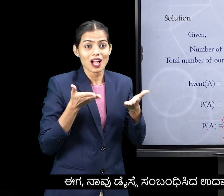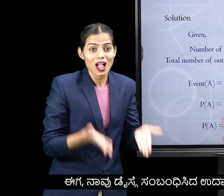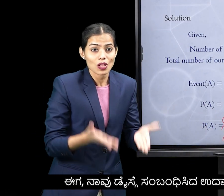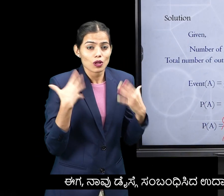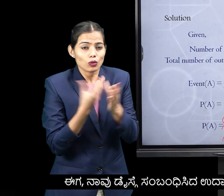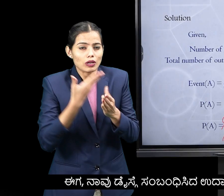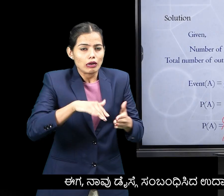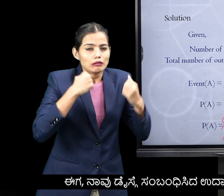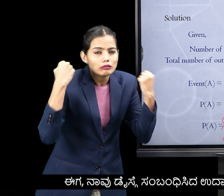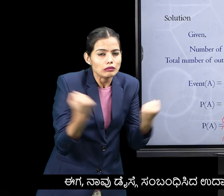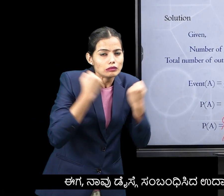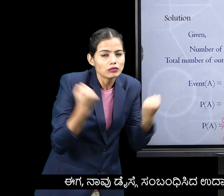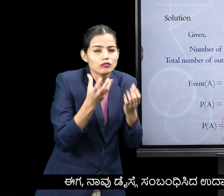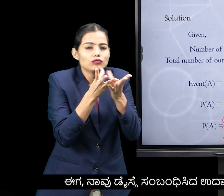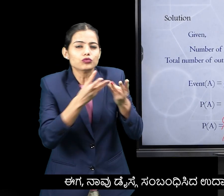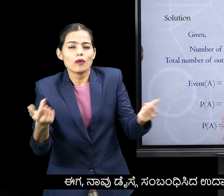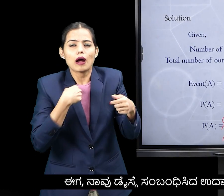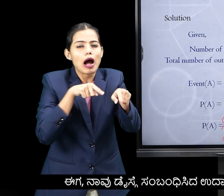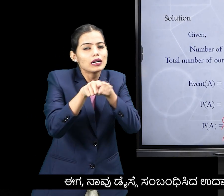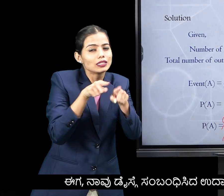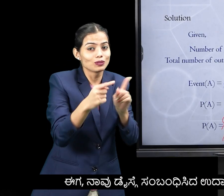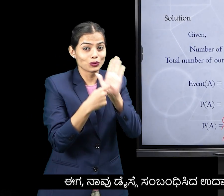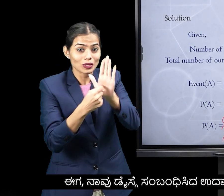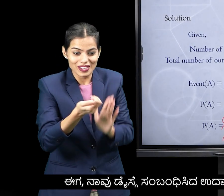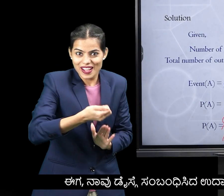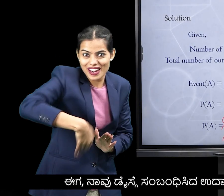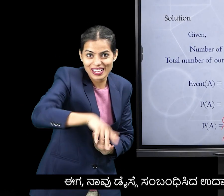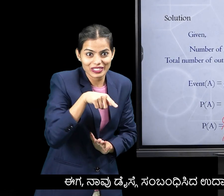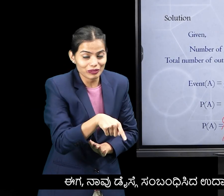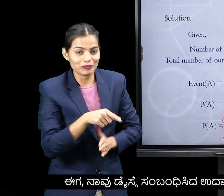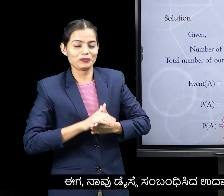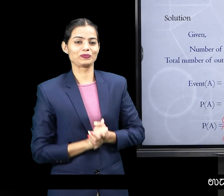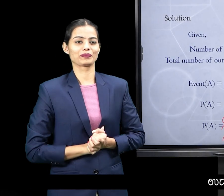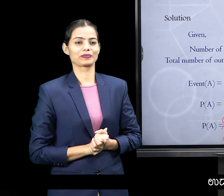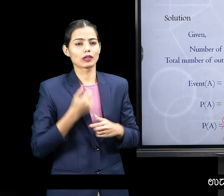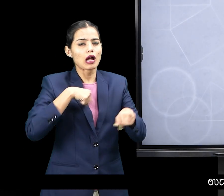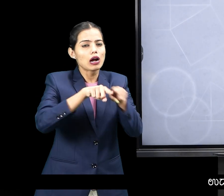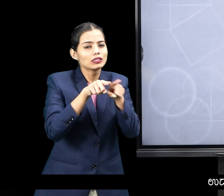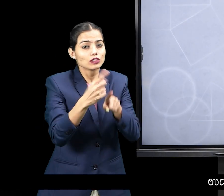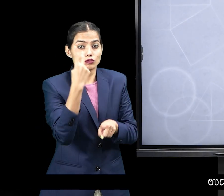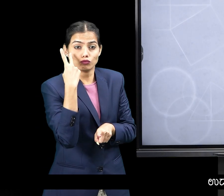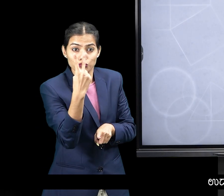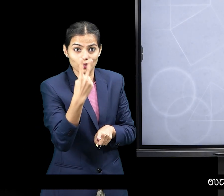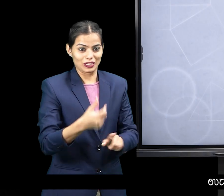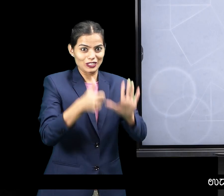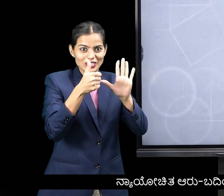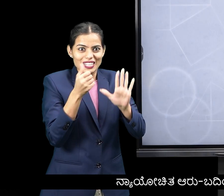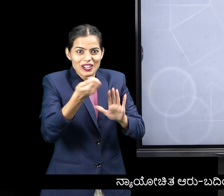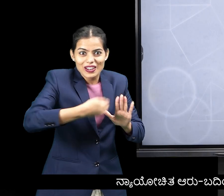ಈಗ ನಾವು ಡೈಸ್ಗೆ ಸಂಬಂಧಿಸಿದ ಉದಾಹರಣೆಯನ್ನ ಪರಿಹರಿಸಲು ಪ್ರಯತ್ನಿಸ್ತೇವೆ. ಉದಾಹರಣೆ 2. ನ್ಯಾಯೋಚಿತ